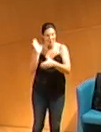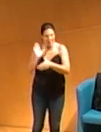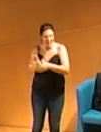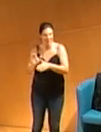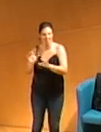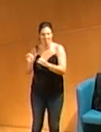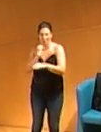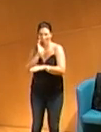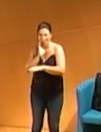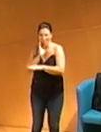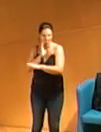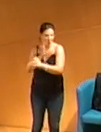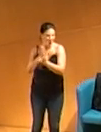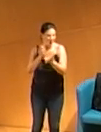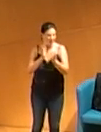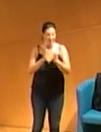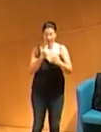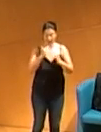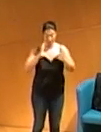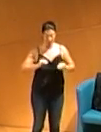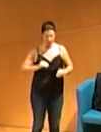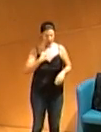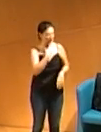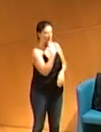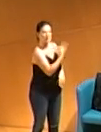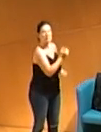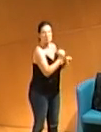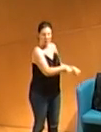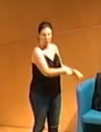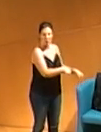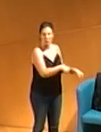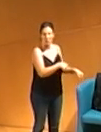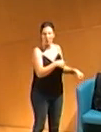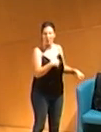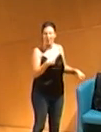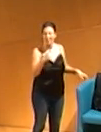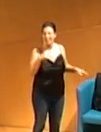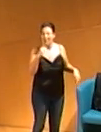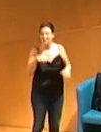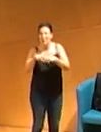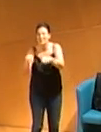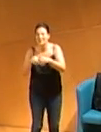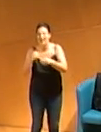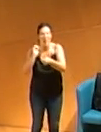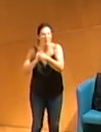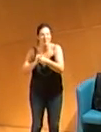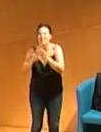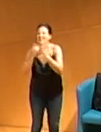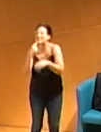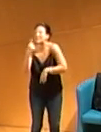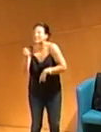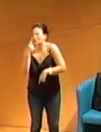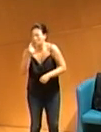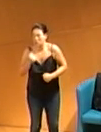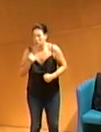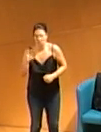à d'autres parents des choses qu'on ne peut pas dire ni à notre famille, ni à nos amis, parce qu'ils